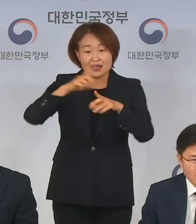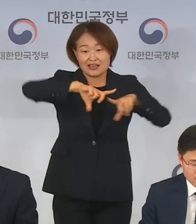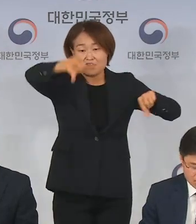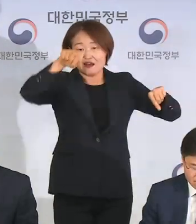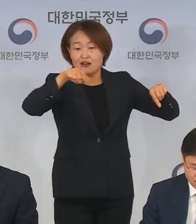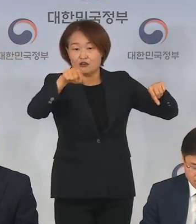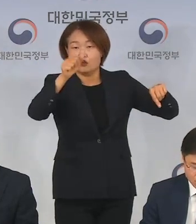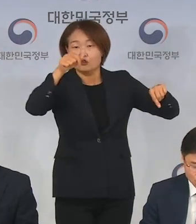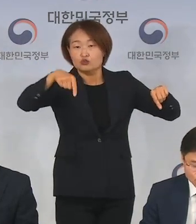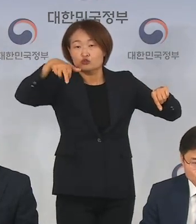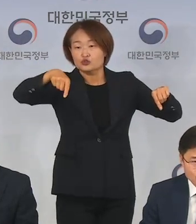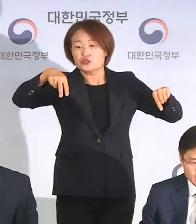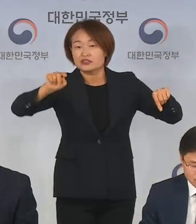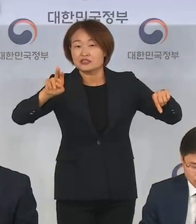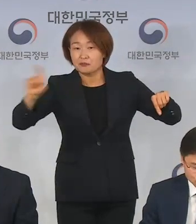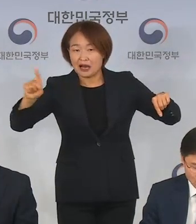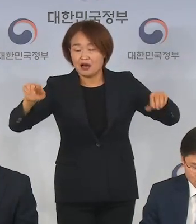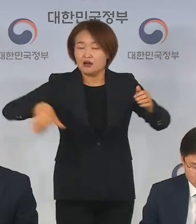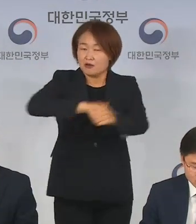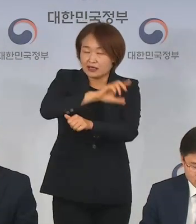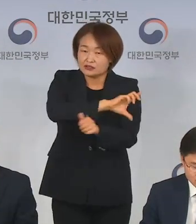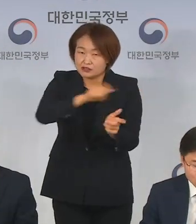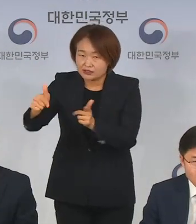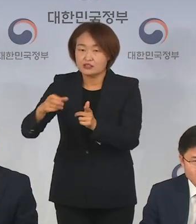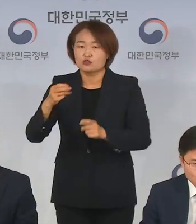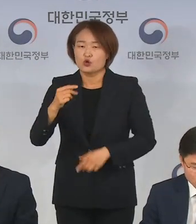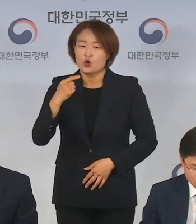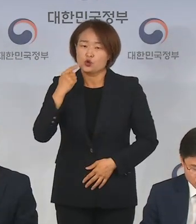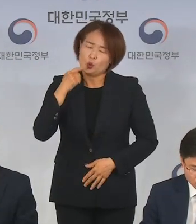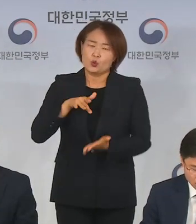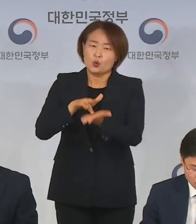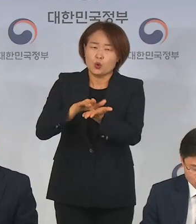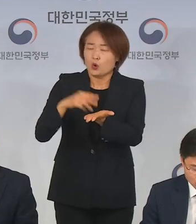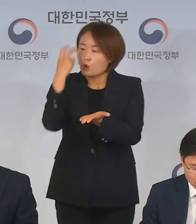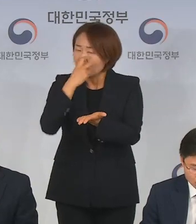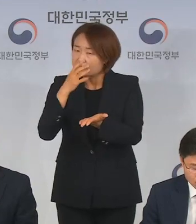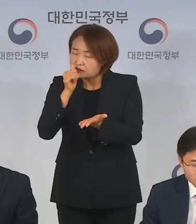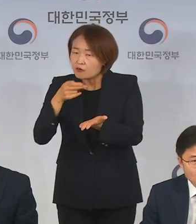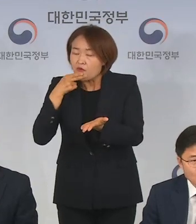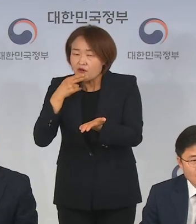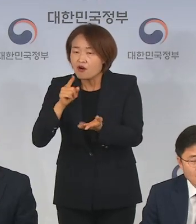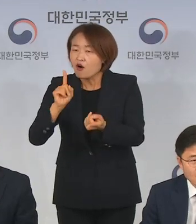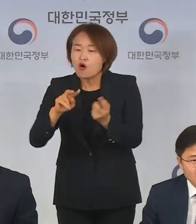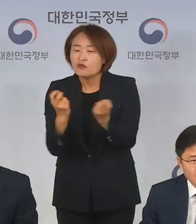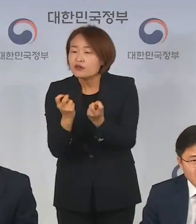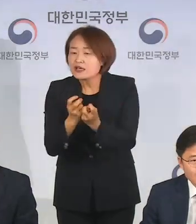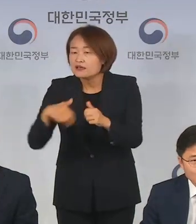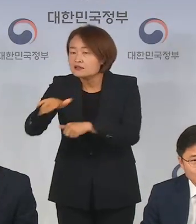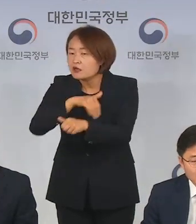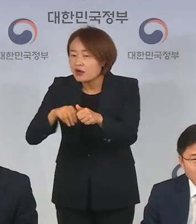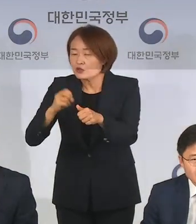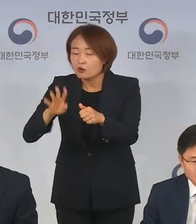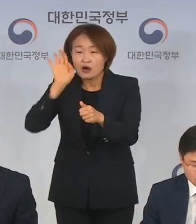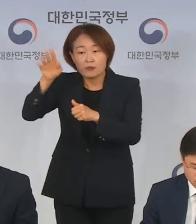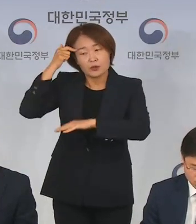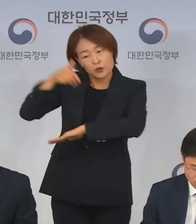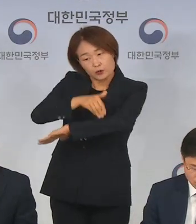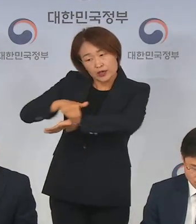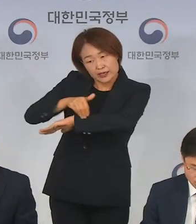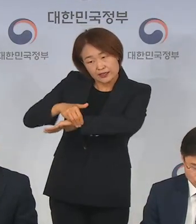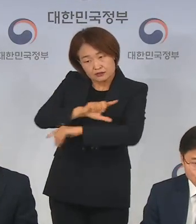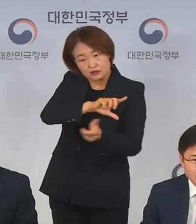전반적인 현황, 오염수와 지하수 관리 상황을 포함해서 전반적인 상황과 향후 계획에